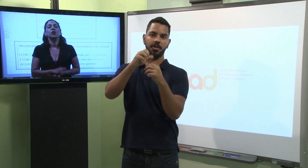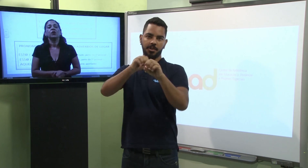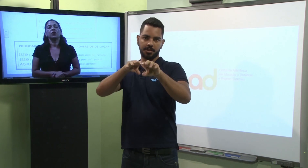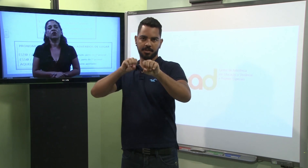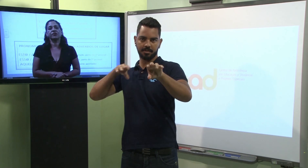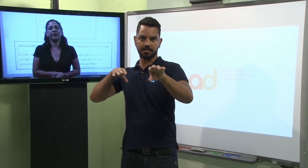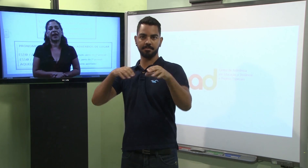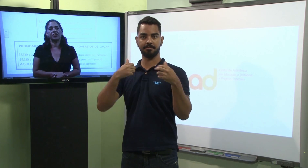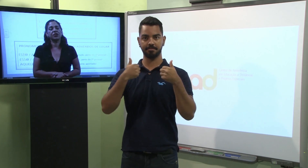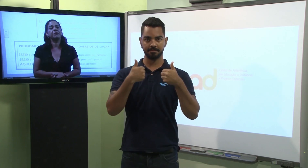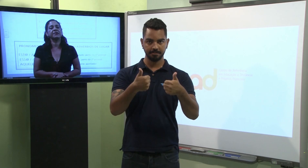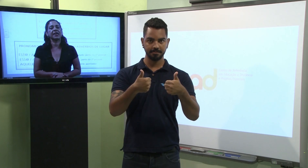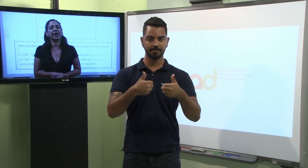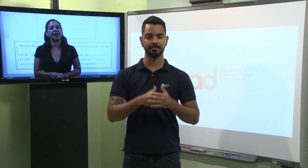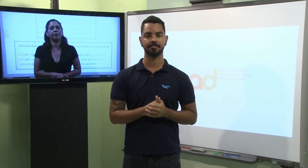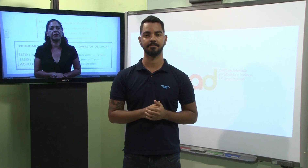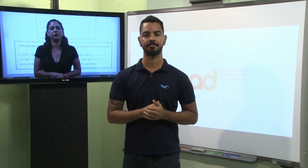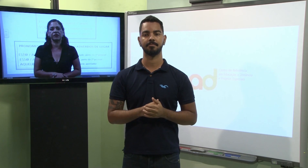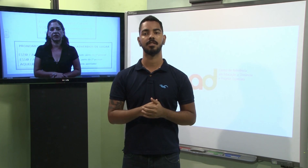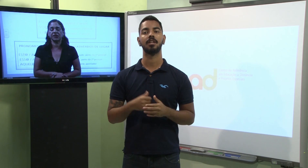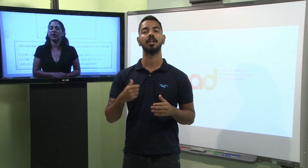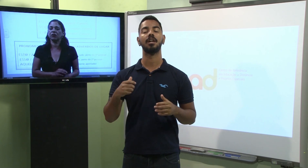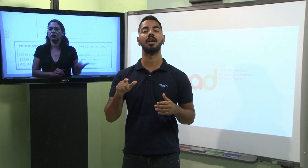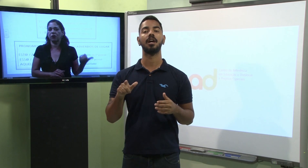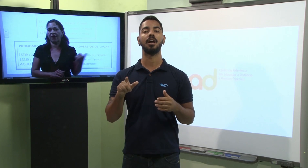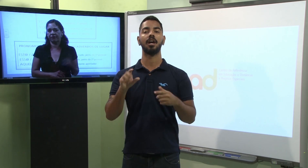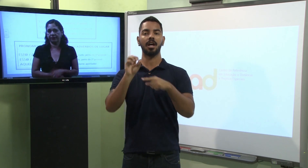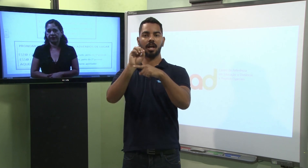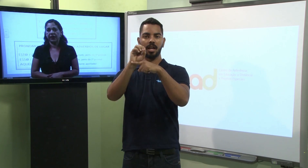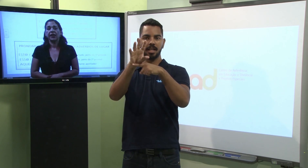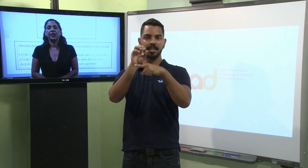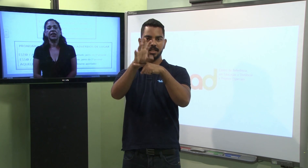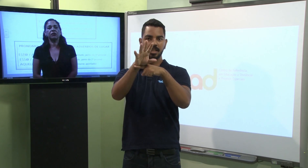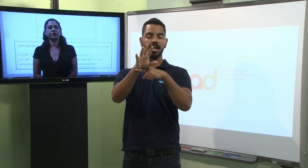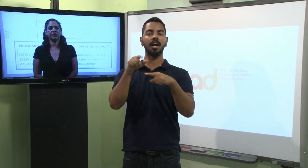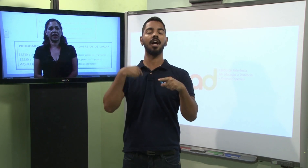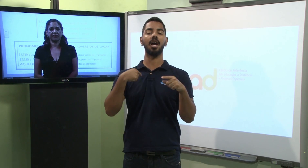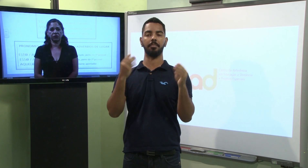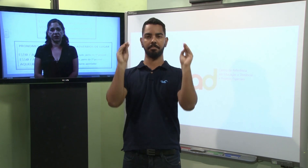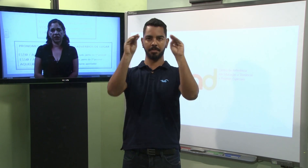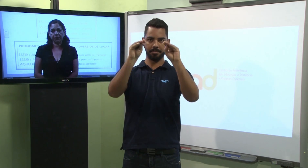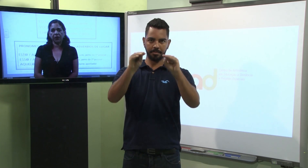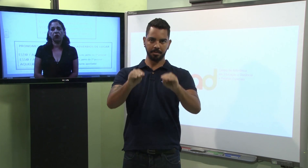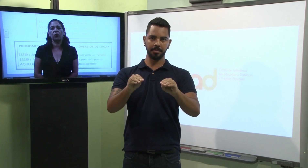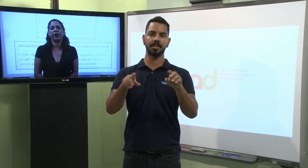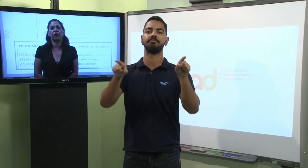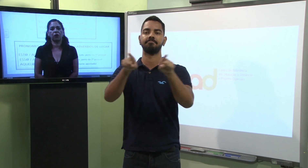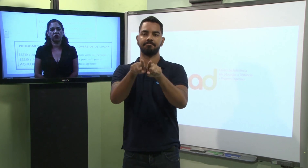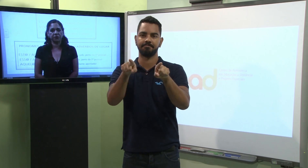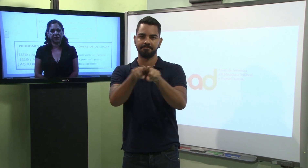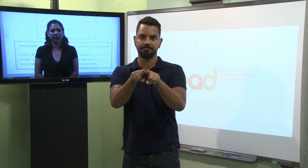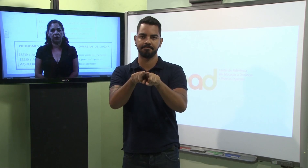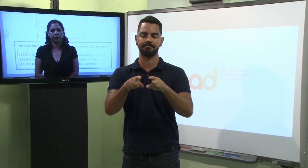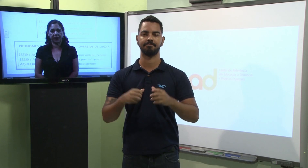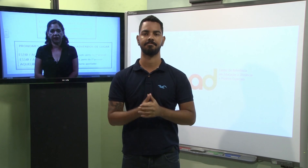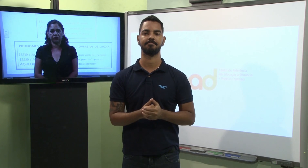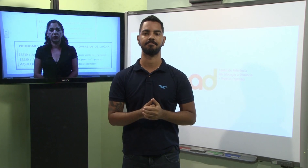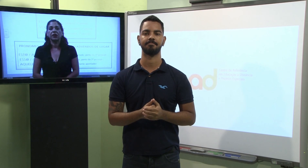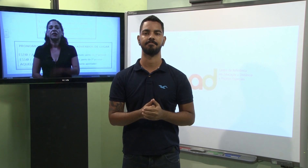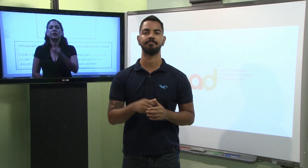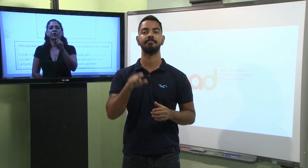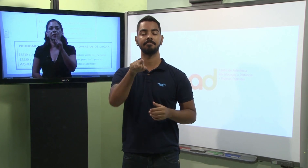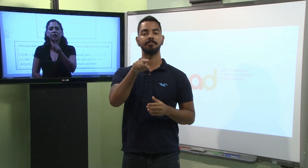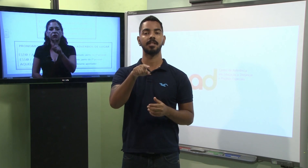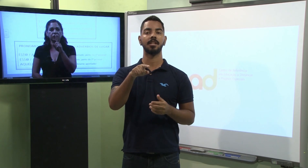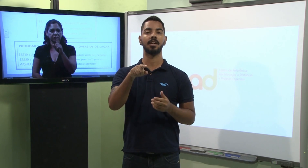virtuais. Nosso slide também estará lá para vocês em nosso AVA. E não se esqueçam de sempre recorrer ao nosso material